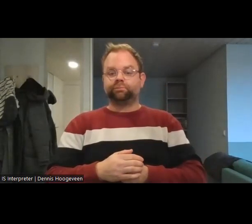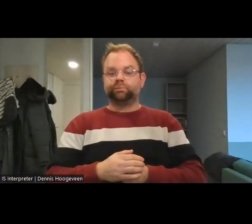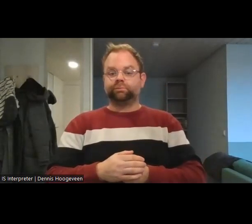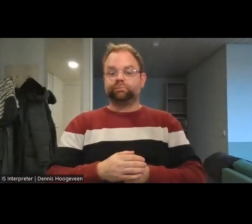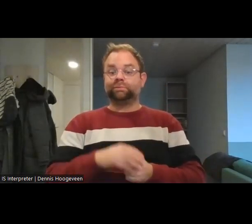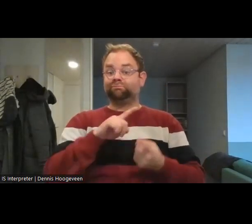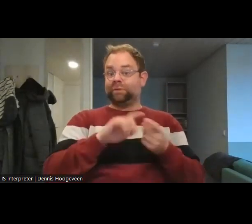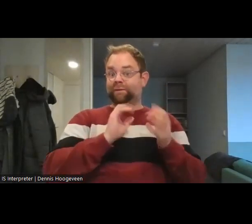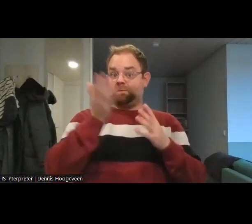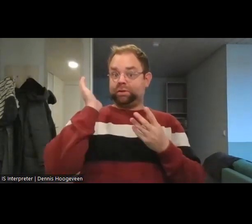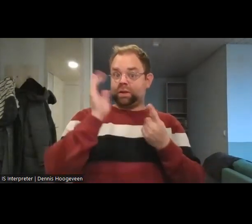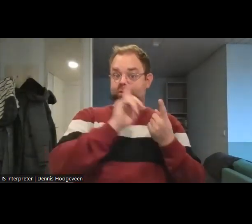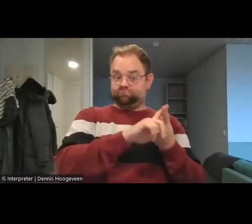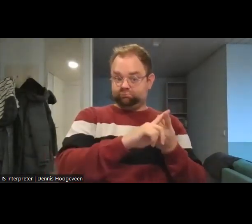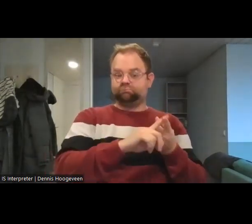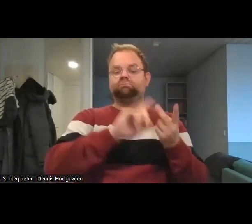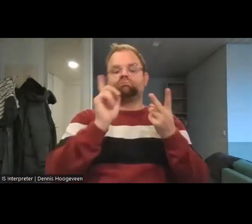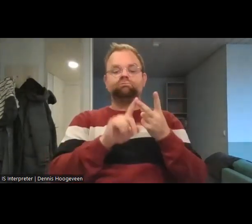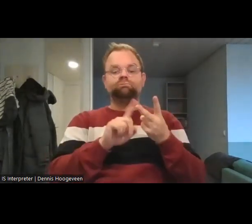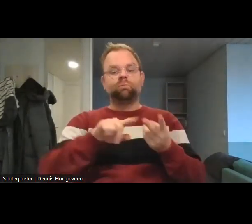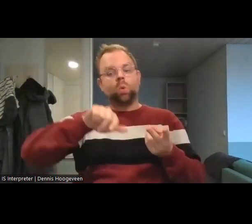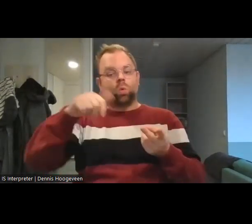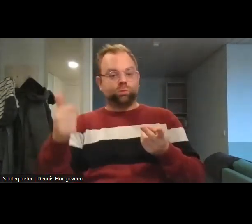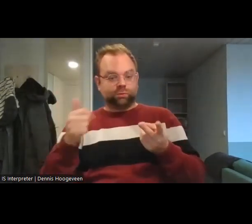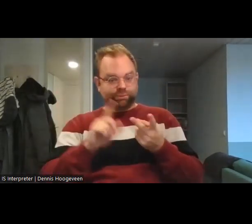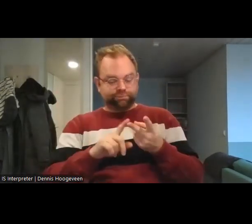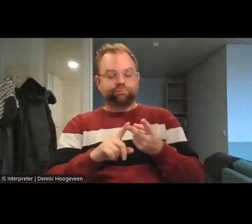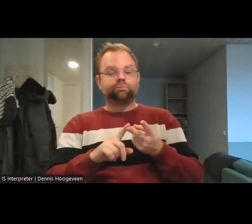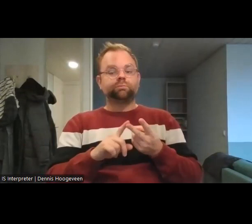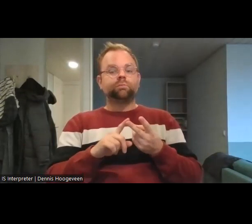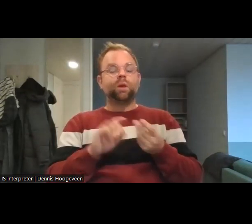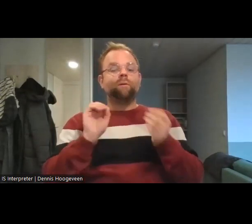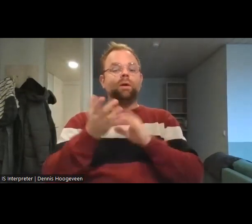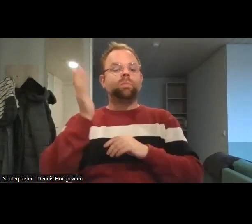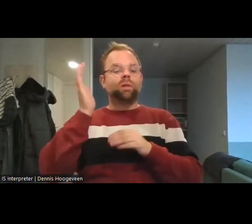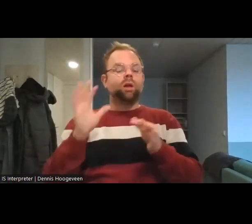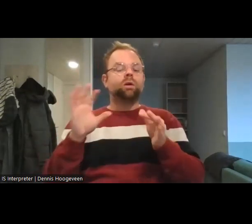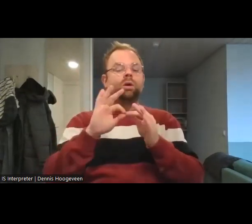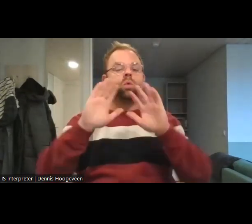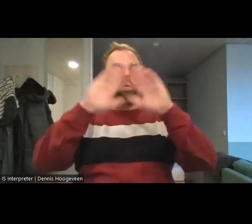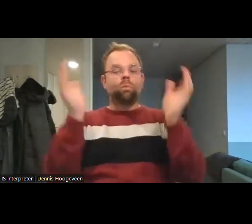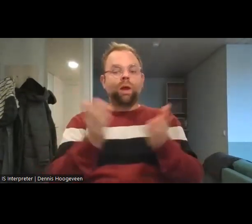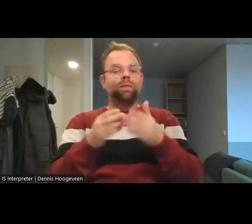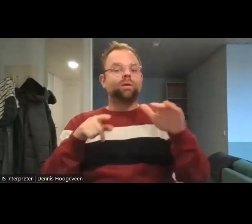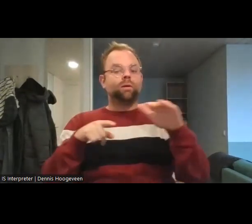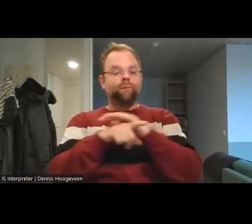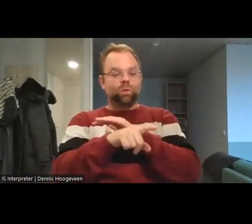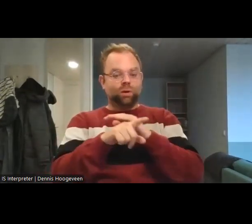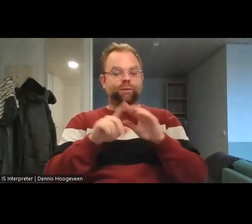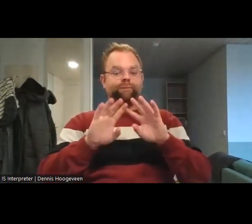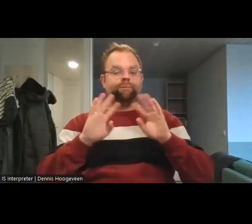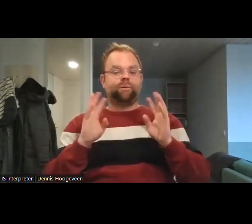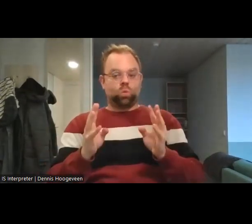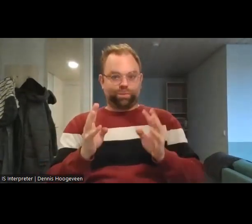c'est un événement global où l'UNHCR, les membres de l'UNHCR, la